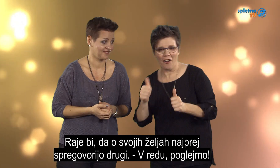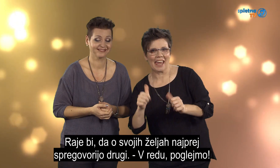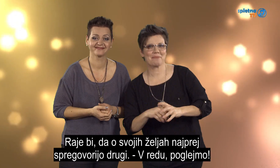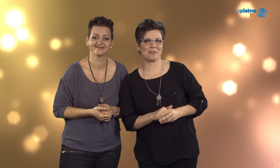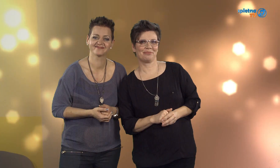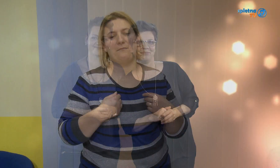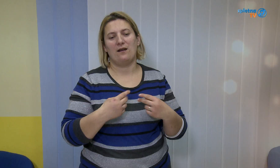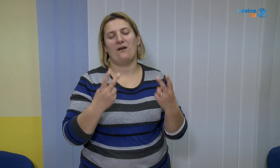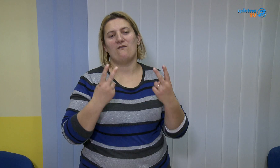poglejmo.